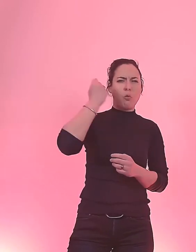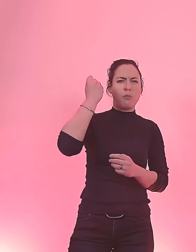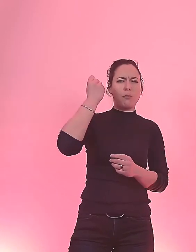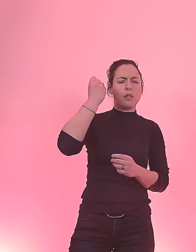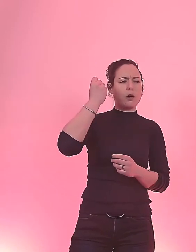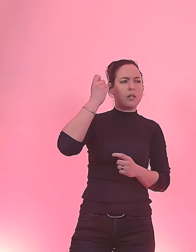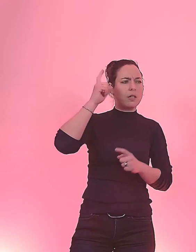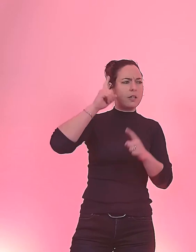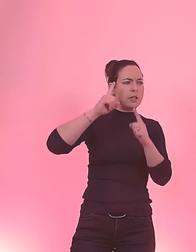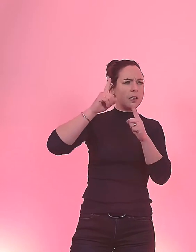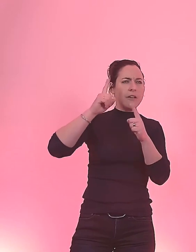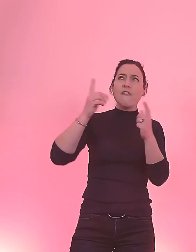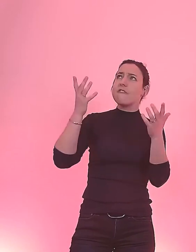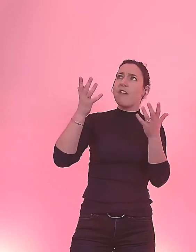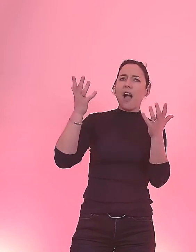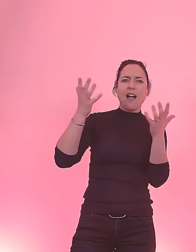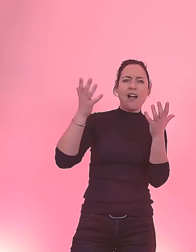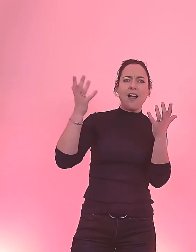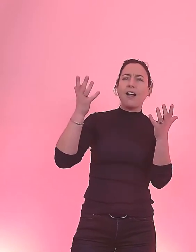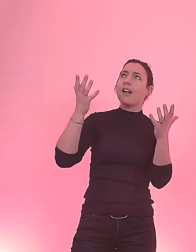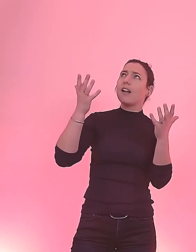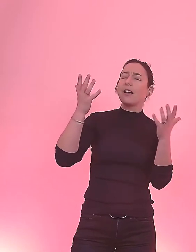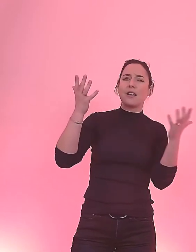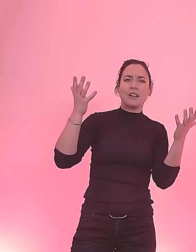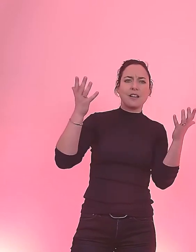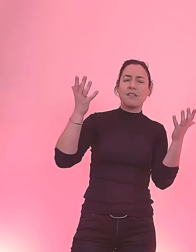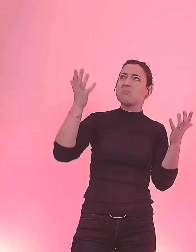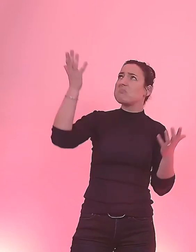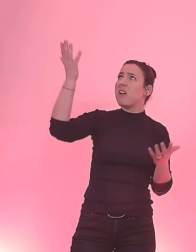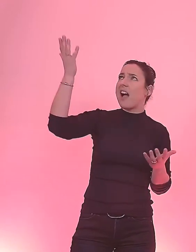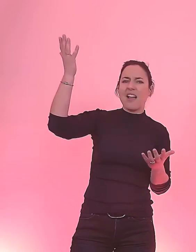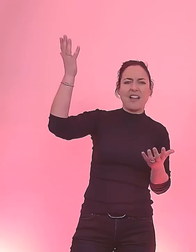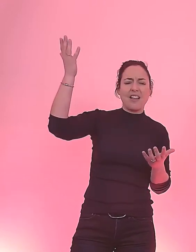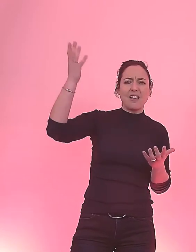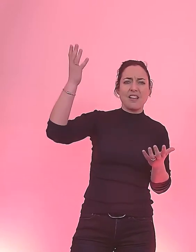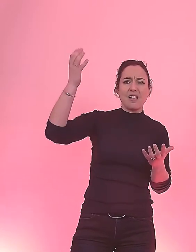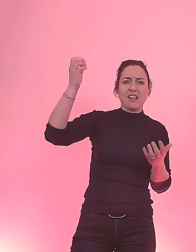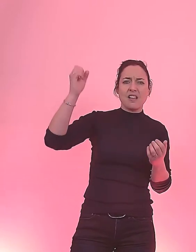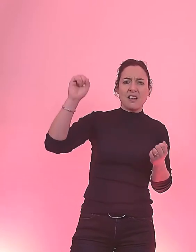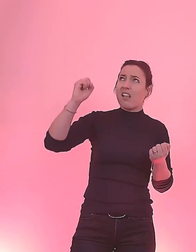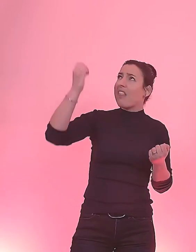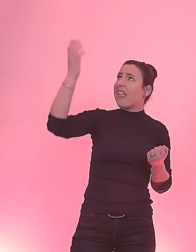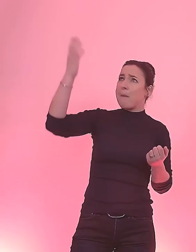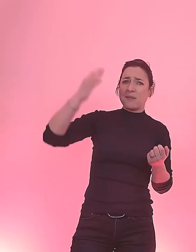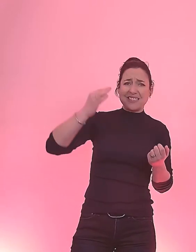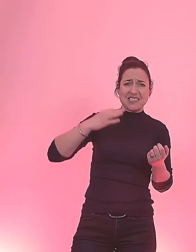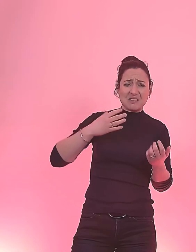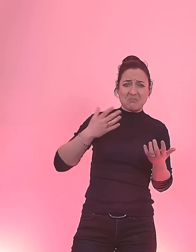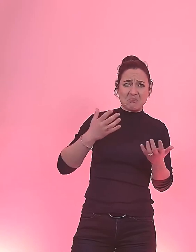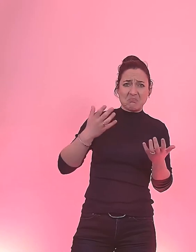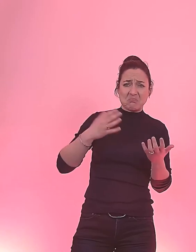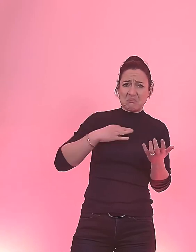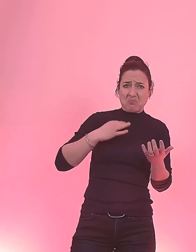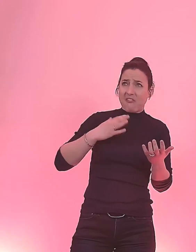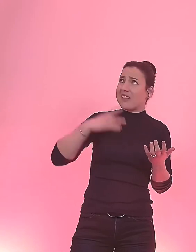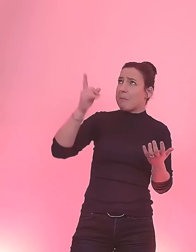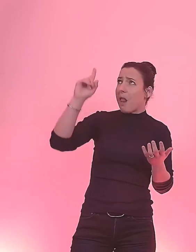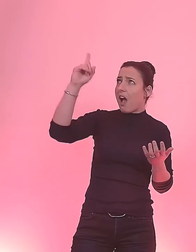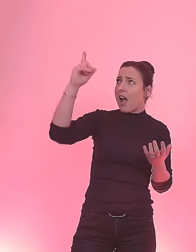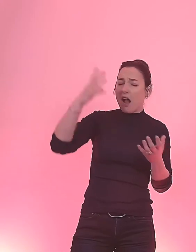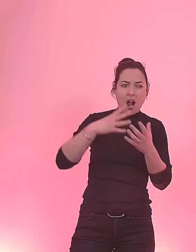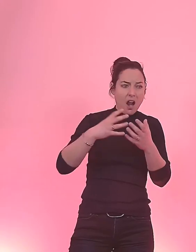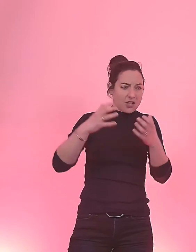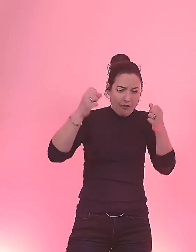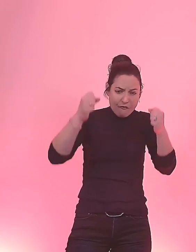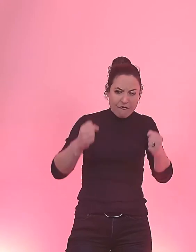waar is hij en kan het hem wel wat schelen alles wat vast lag komt los te liggen dat bij je je hoop